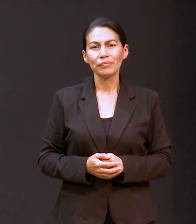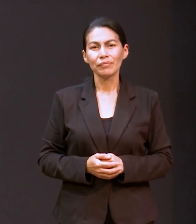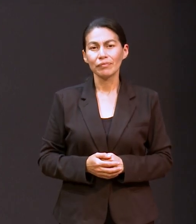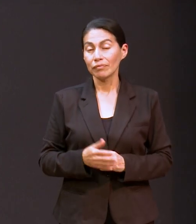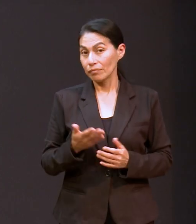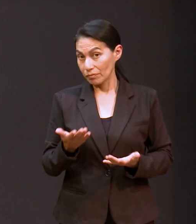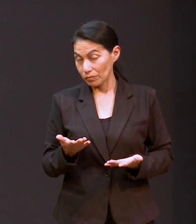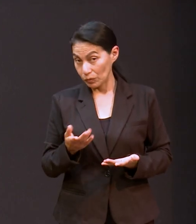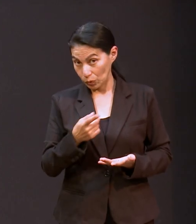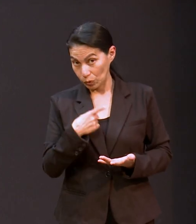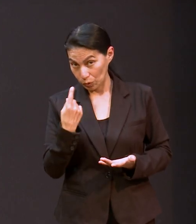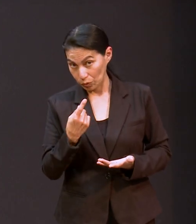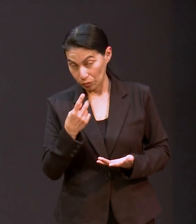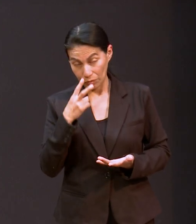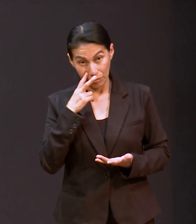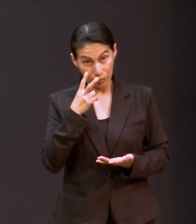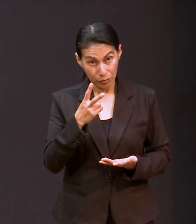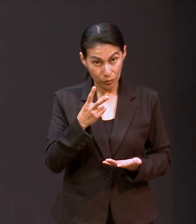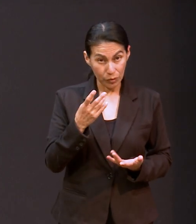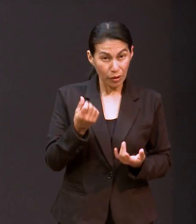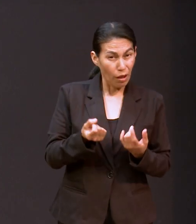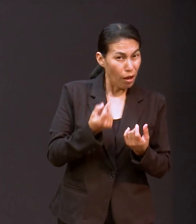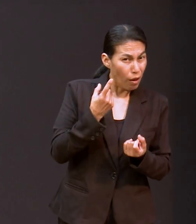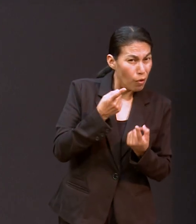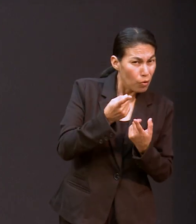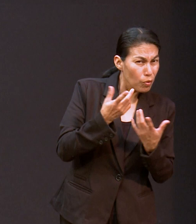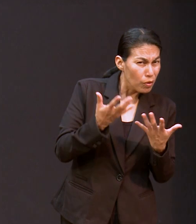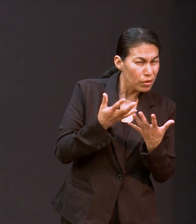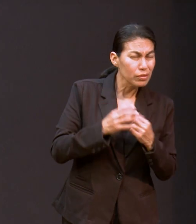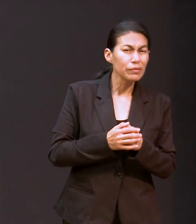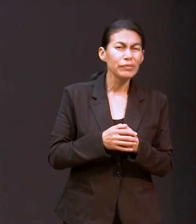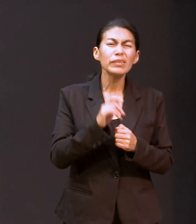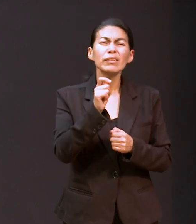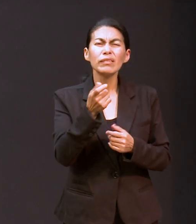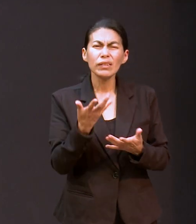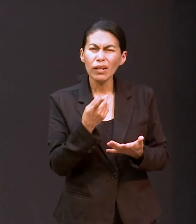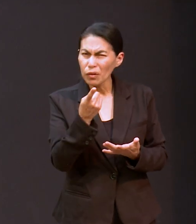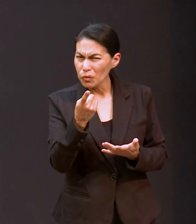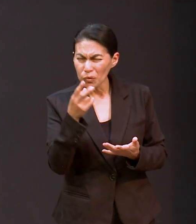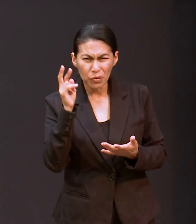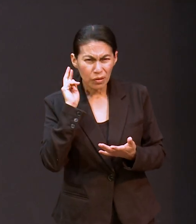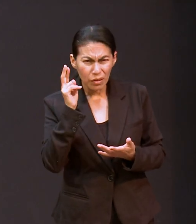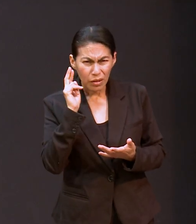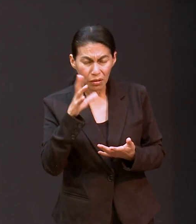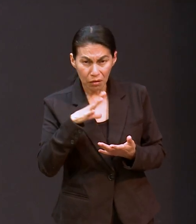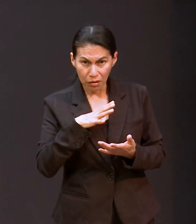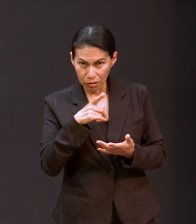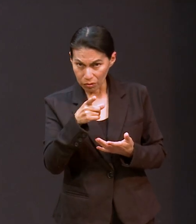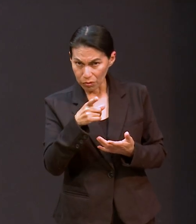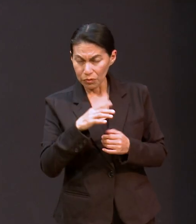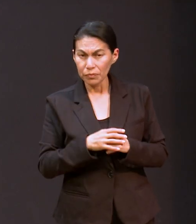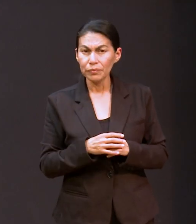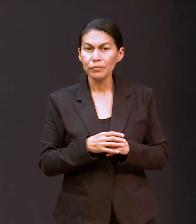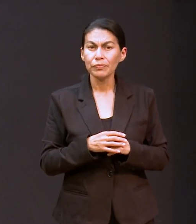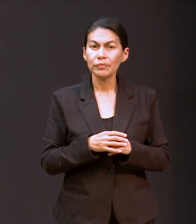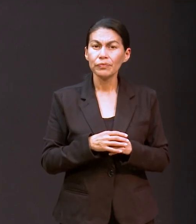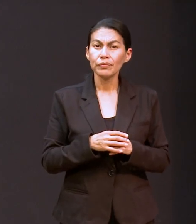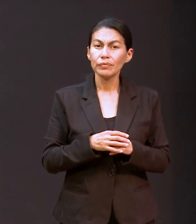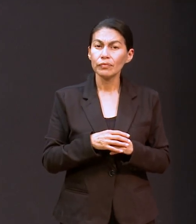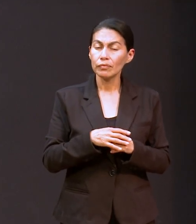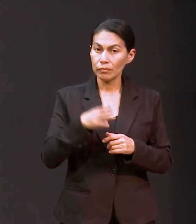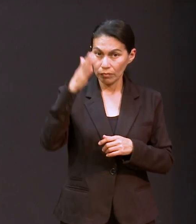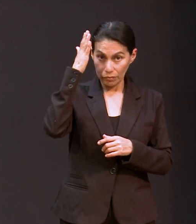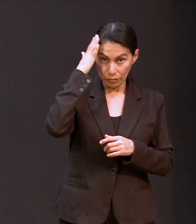por ahí podríamos ver algo de lo que tú estás haciendo Cómo se llama la radiodifusora que